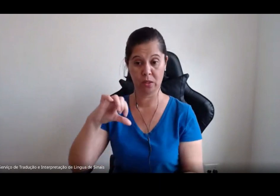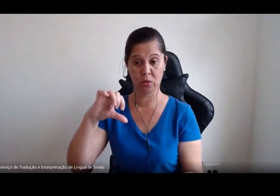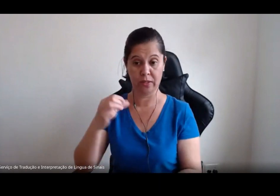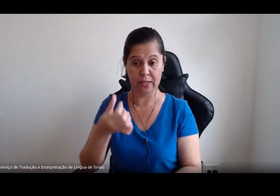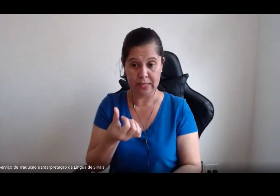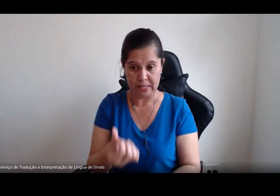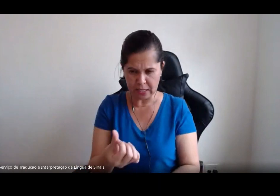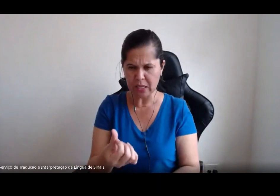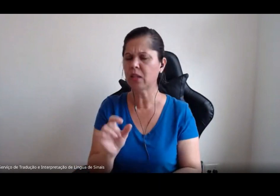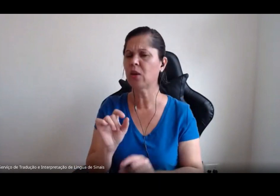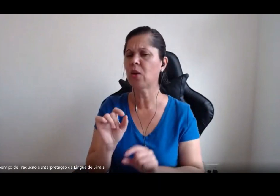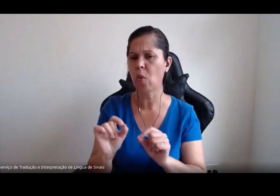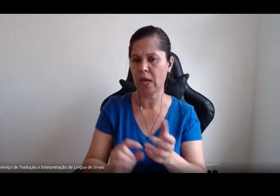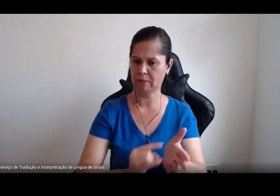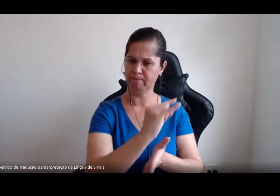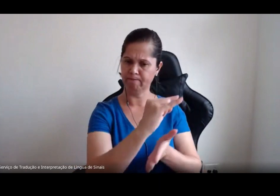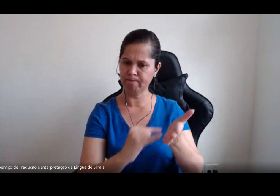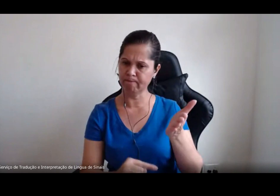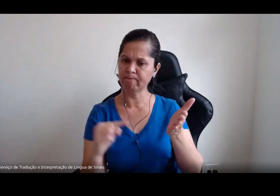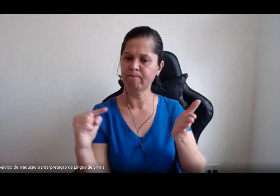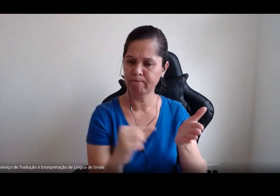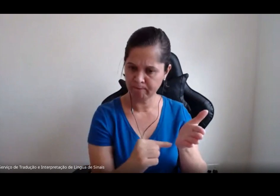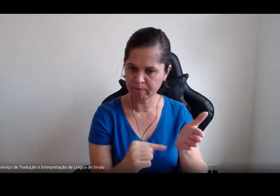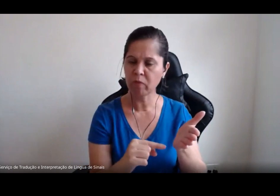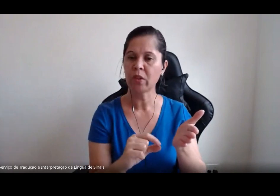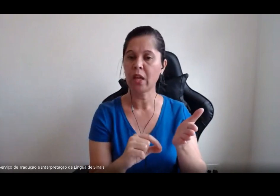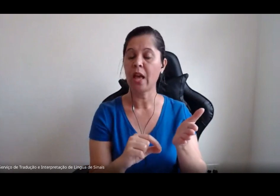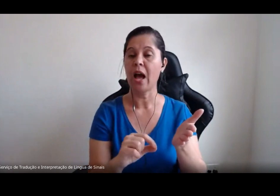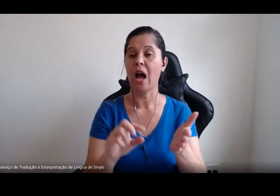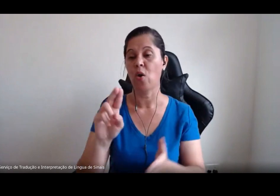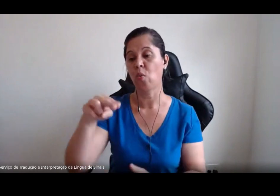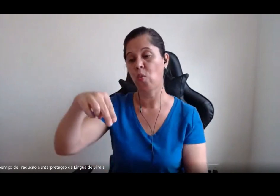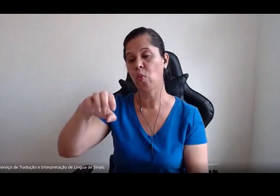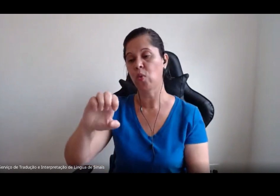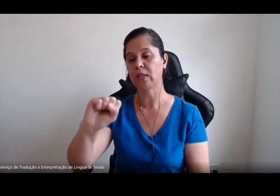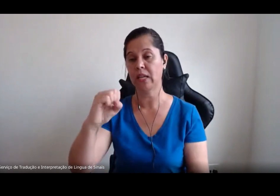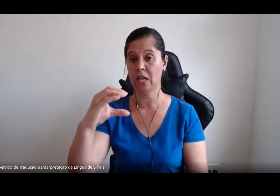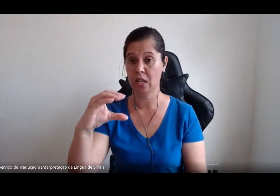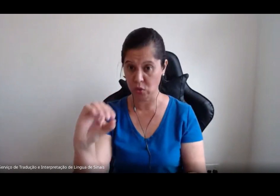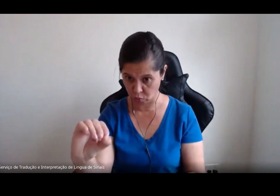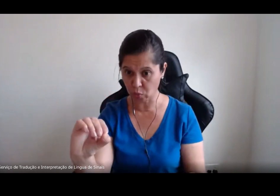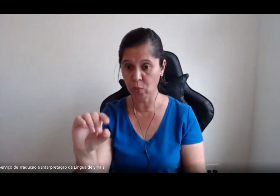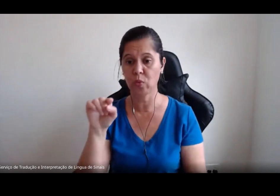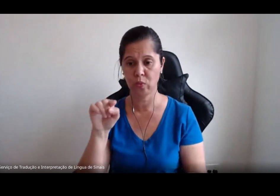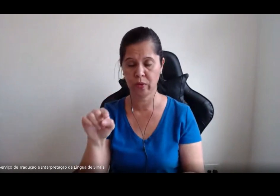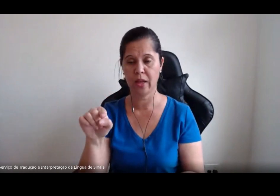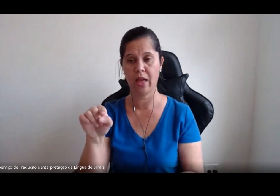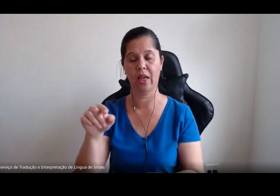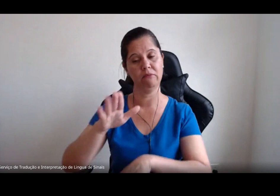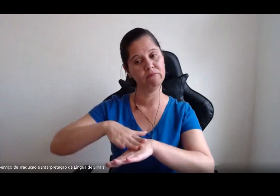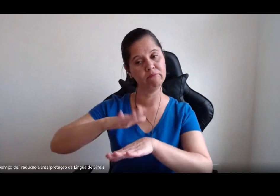momento, em 96, a perspectiva é que essa declaração fosse levada pela UNESCO, que é a parte